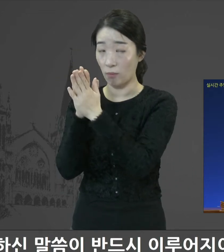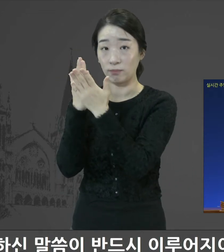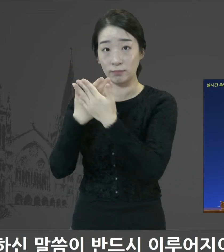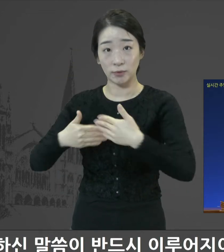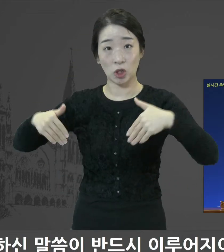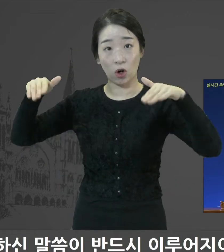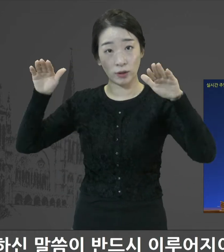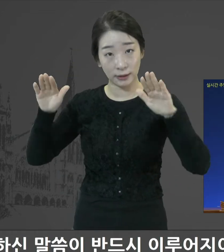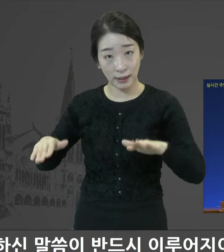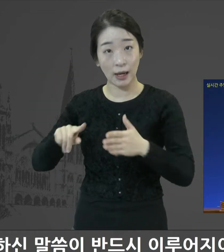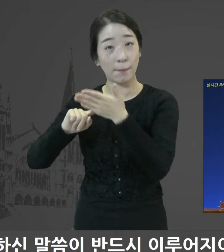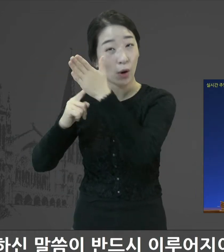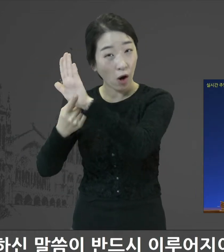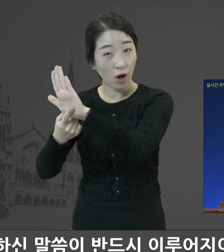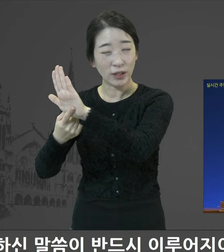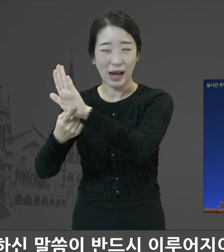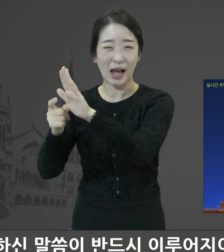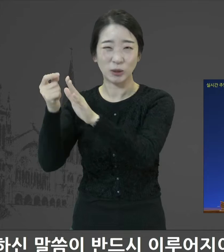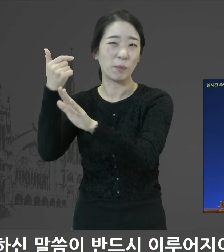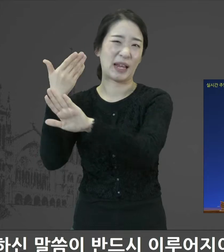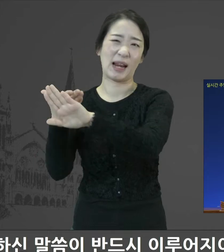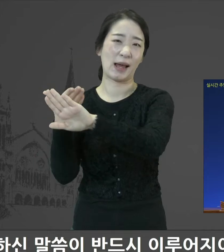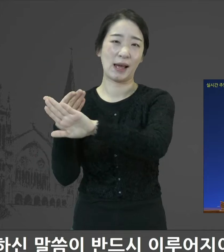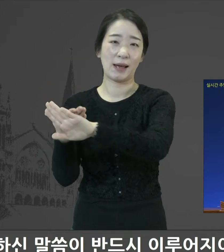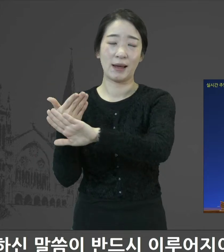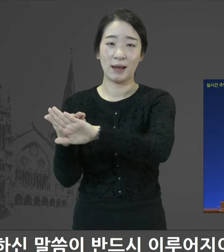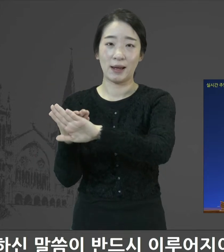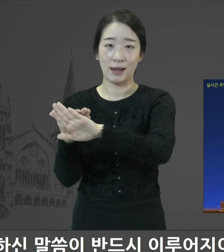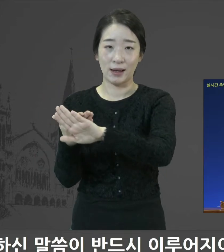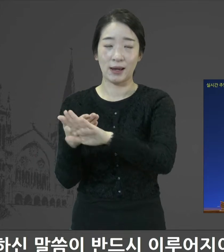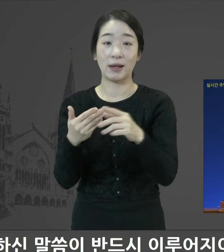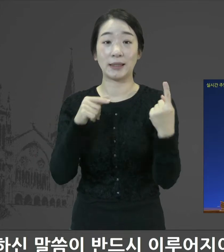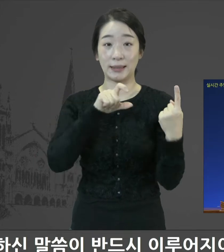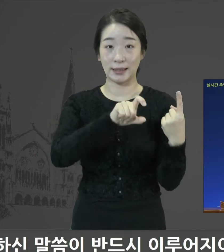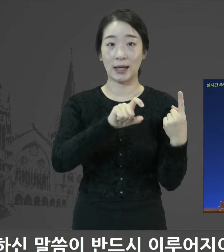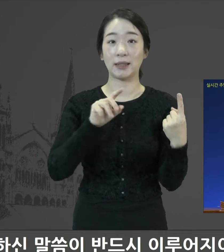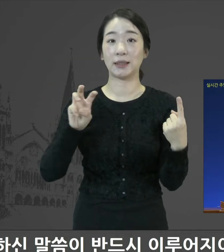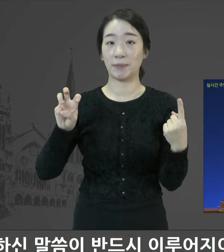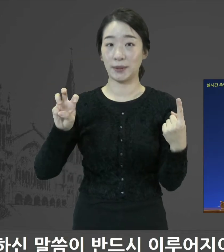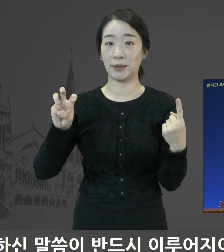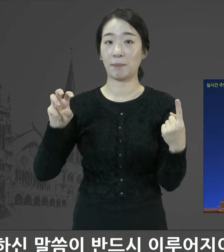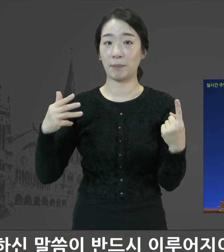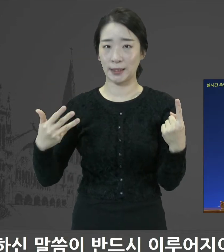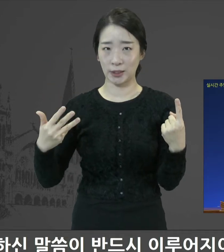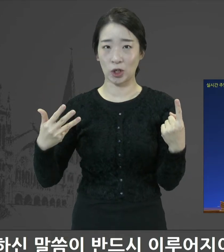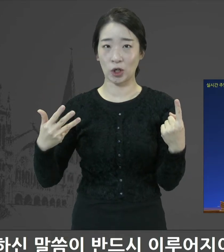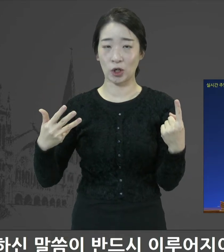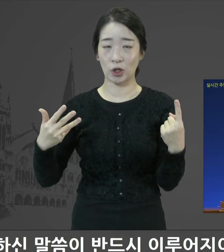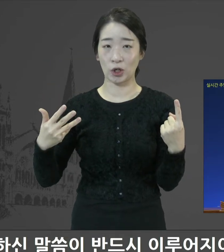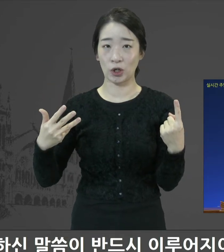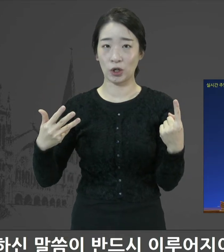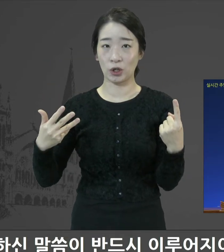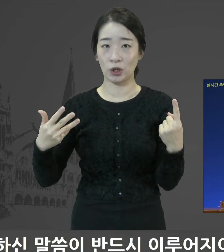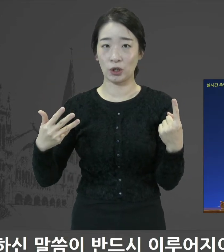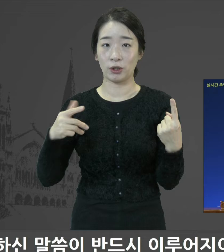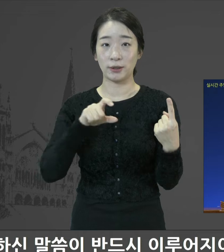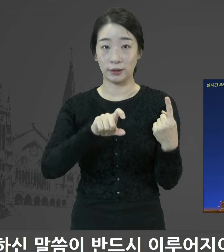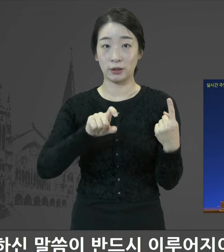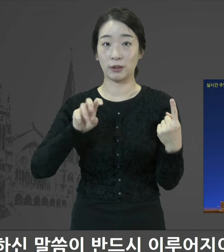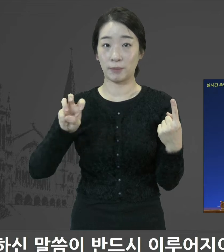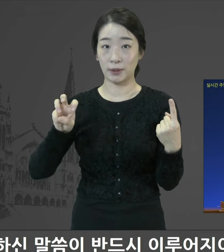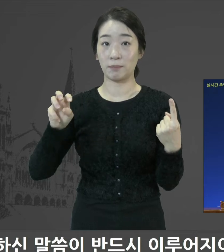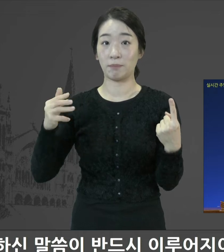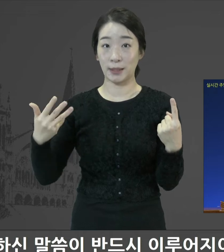이 표현은 조금 달라요. 똑같은 내용인데 표현이 조금 다릅니다. 38절로 가시면 이제 마지막